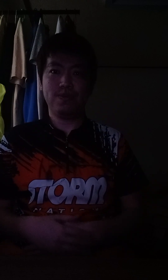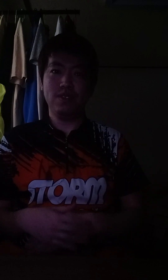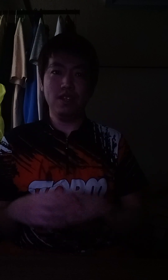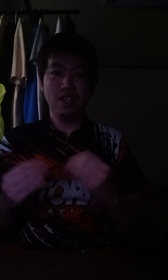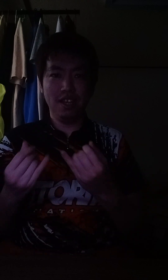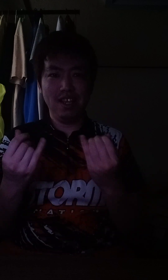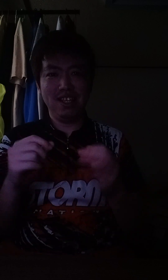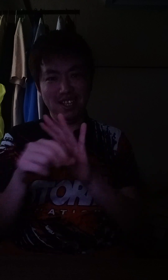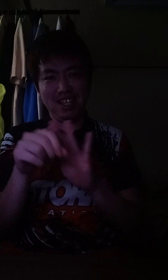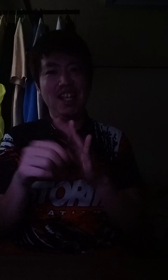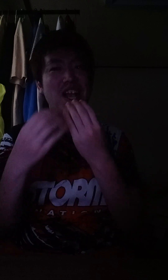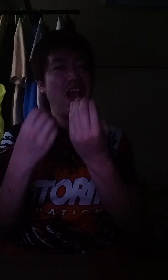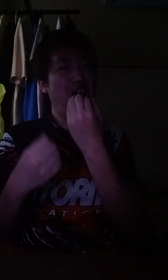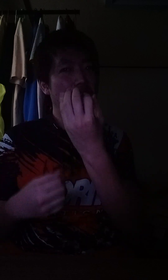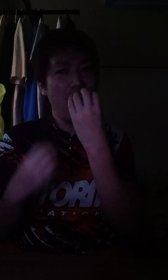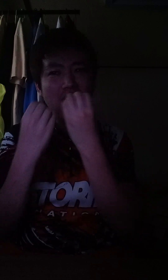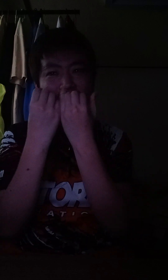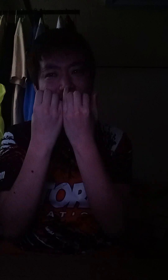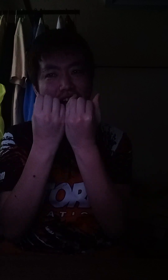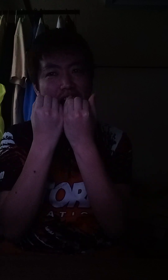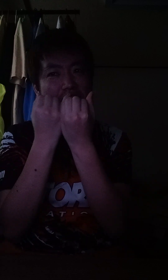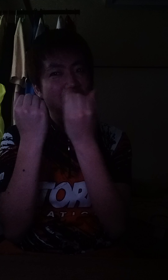나중에 사랑을 먹는 거야.